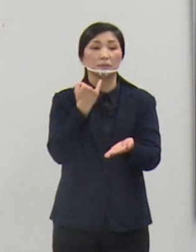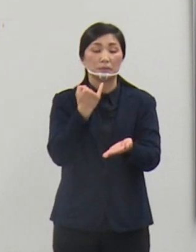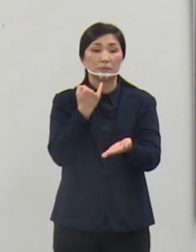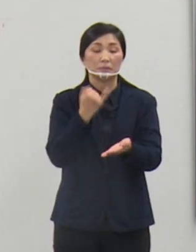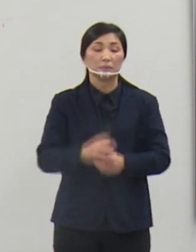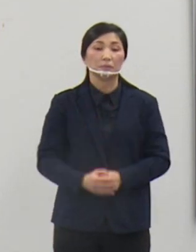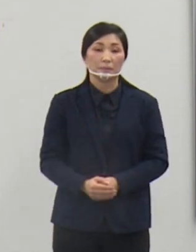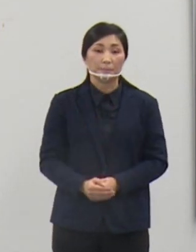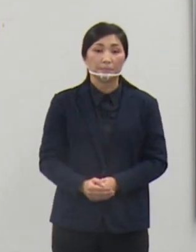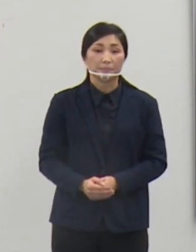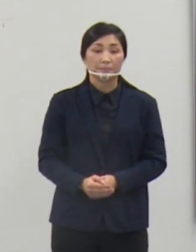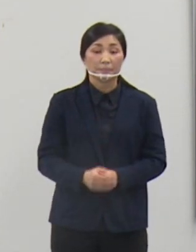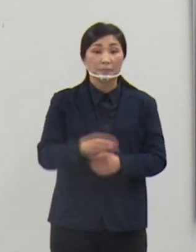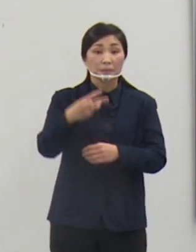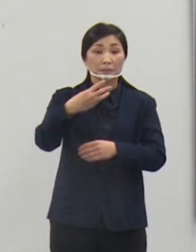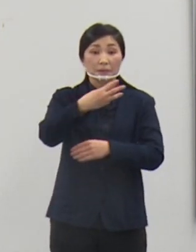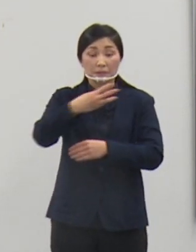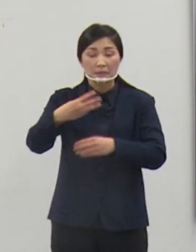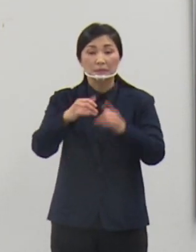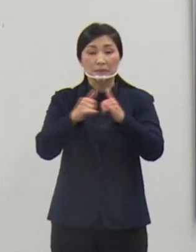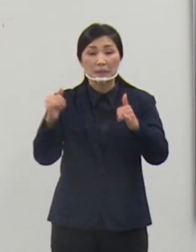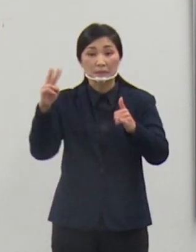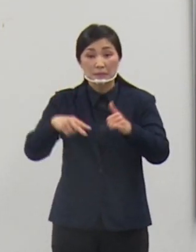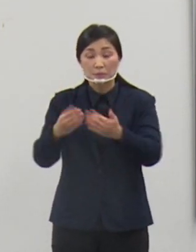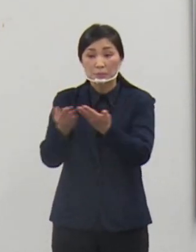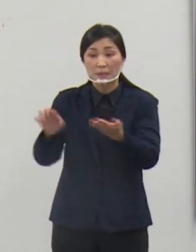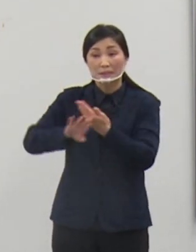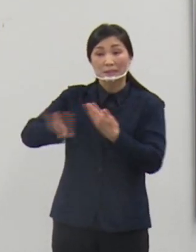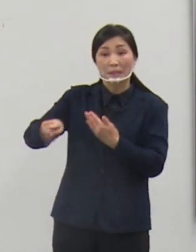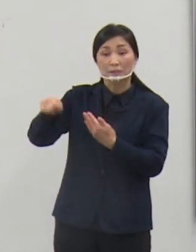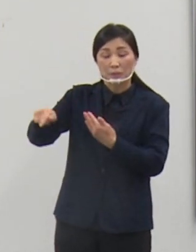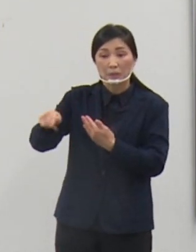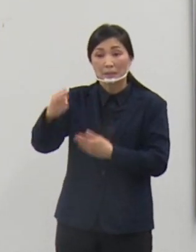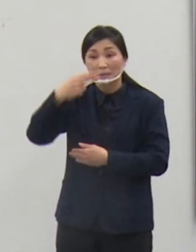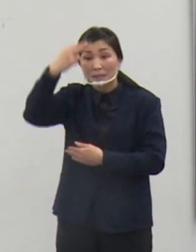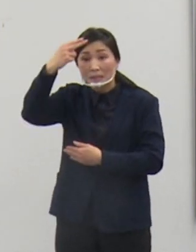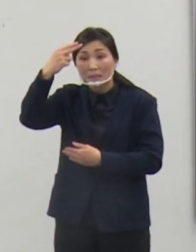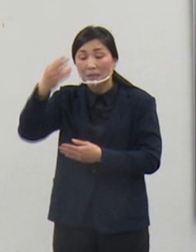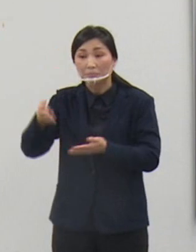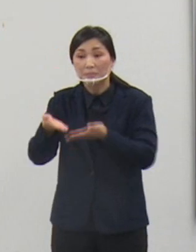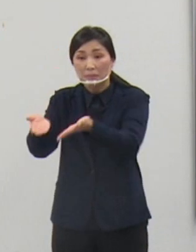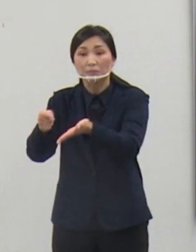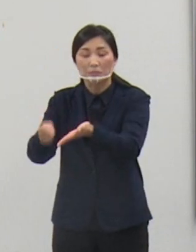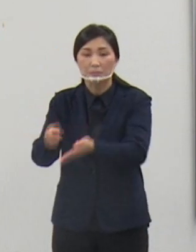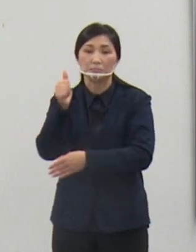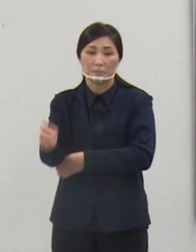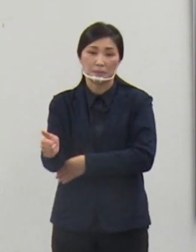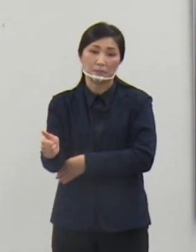方第三者認証店以外の飲食店においては酒類の提供は禁止といたします。